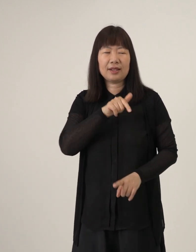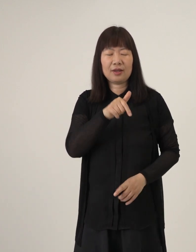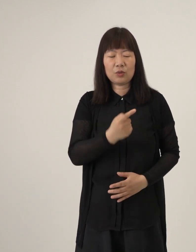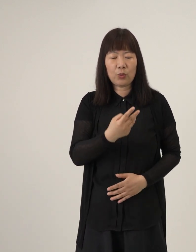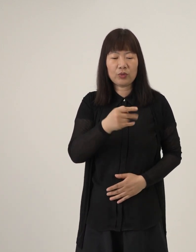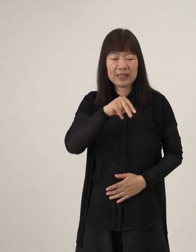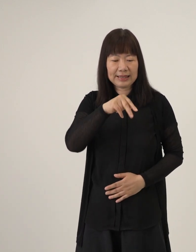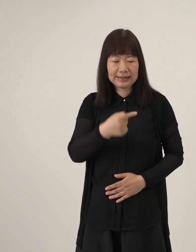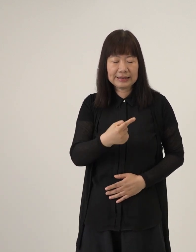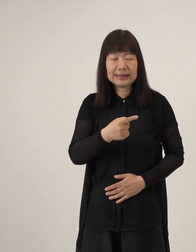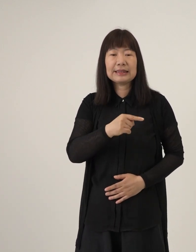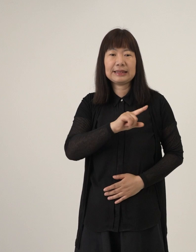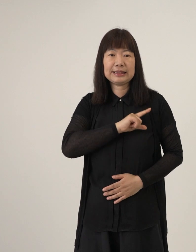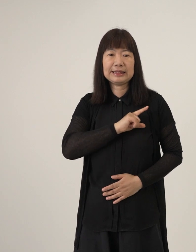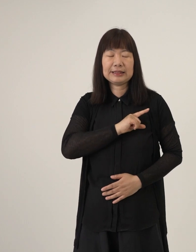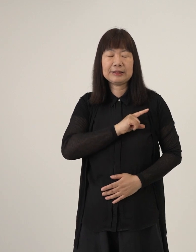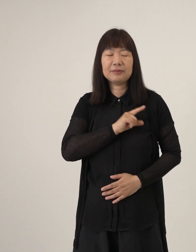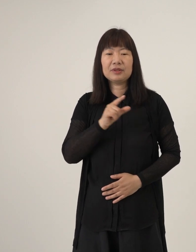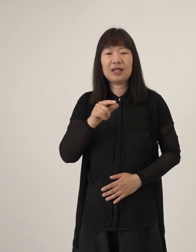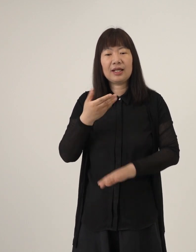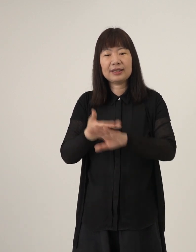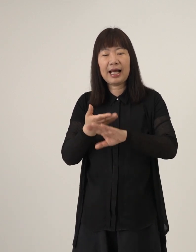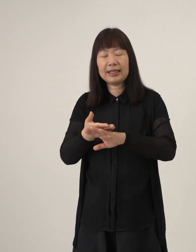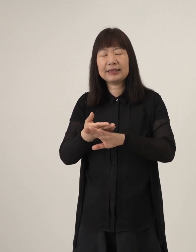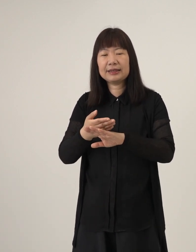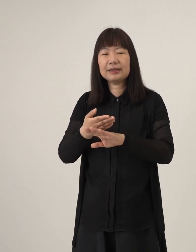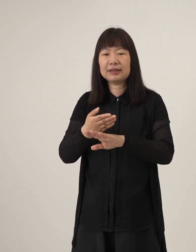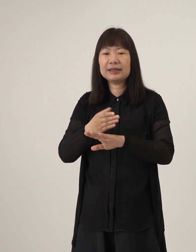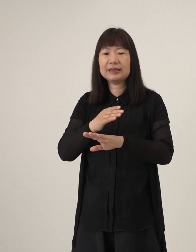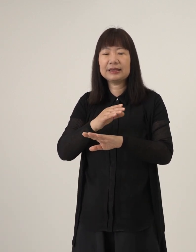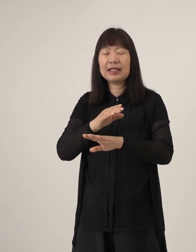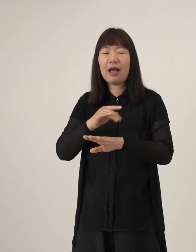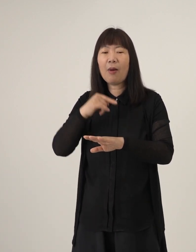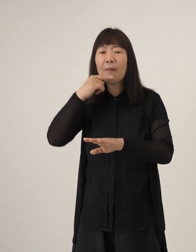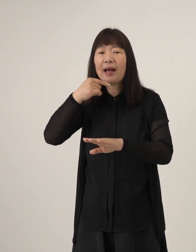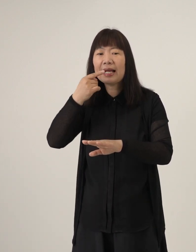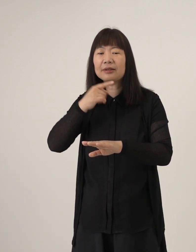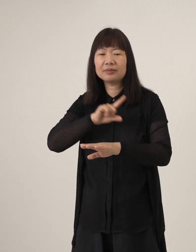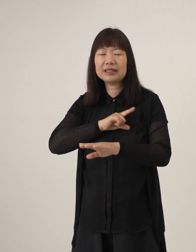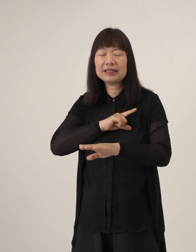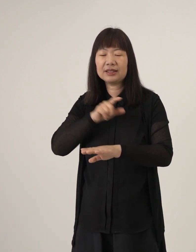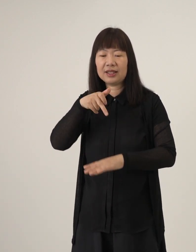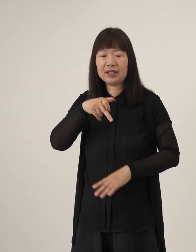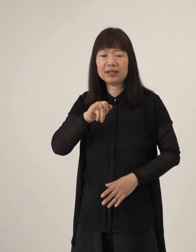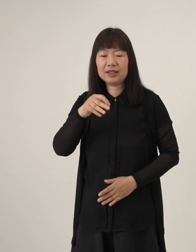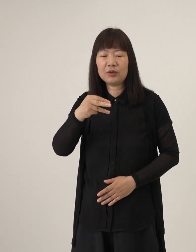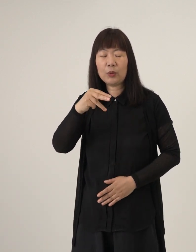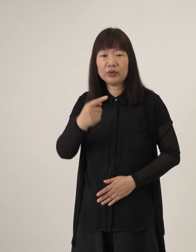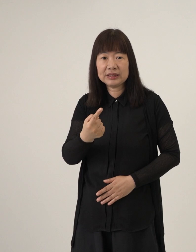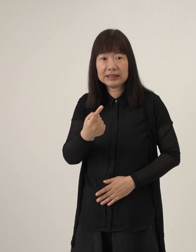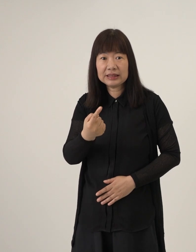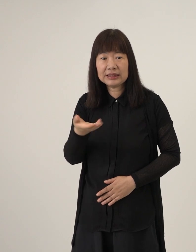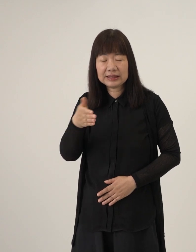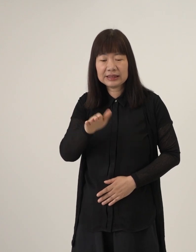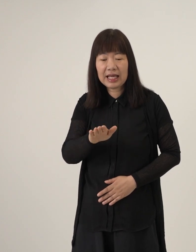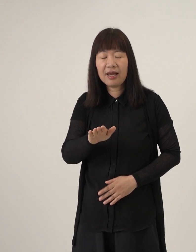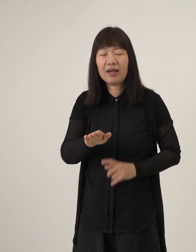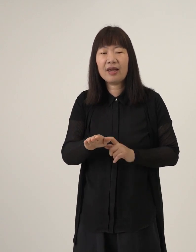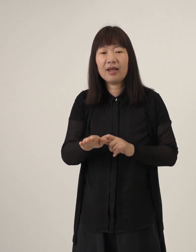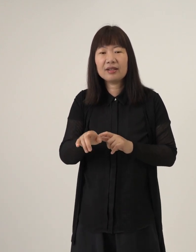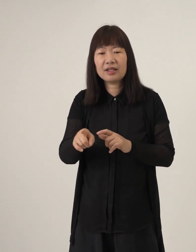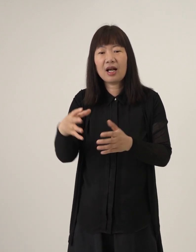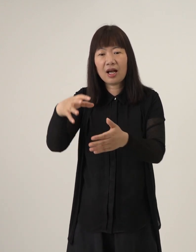키루스라고도 부릅니다. 고레스의 다른 발음이에요. 그 고레스의 원통 하나가 발견됐는데